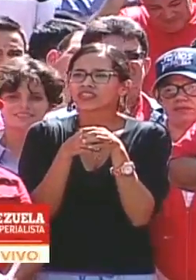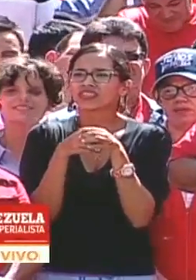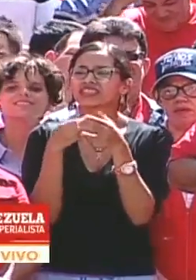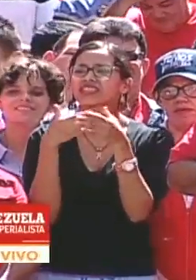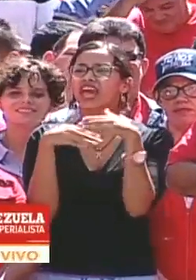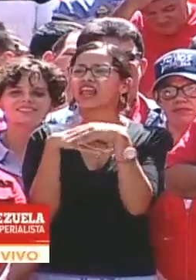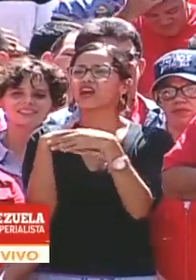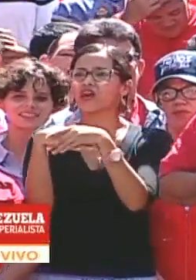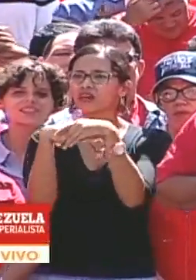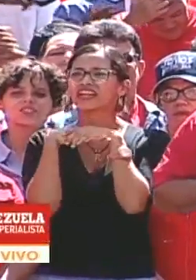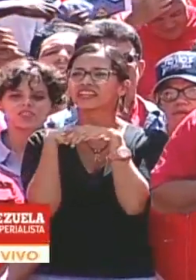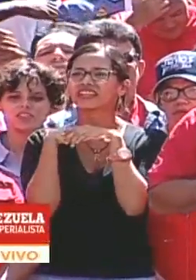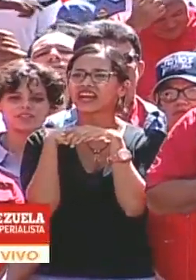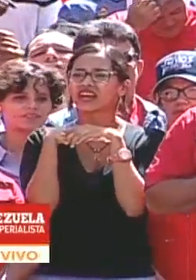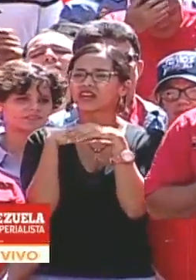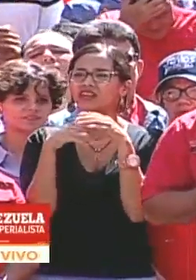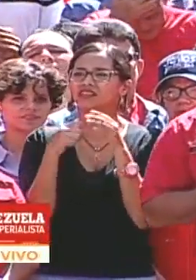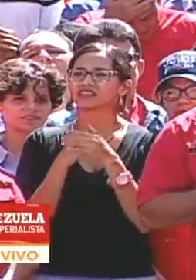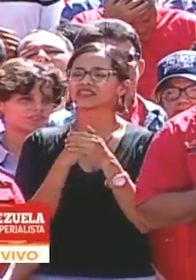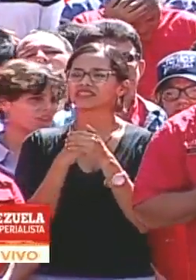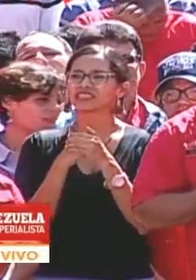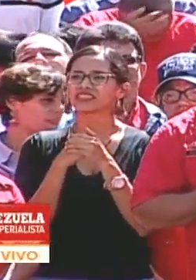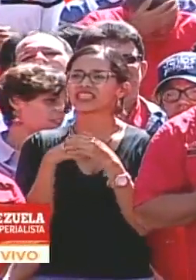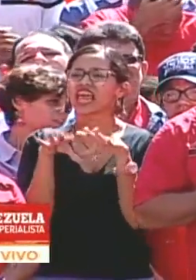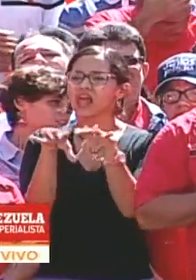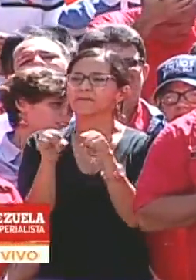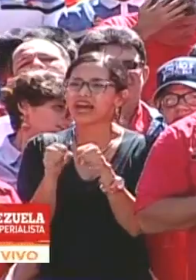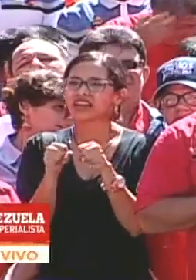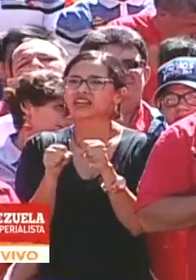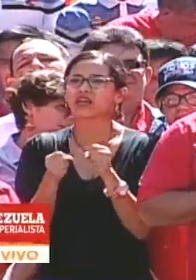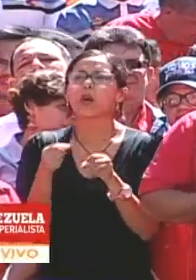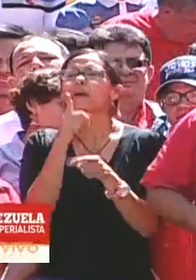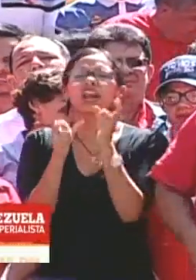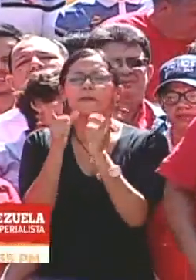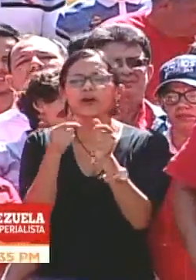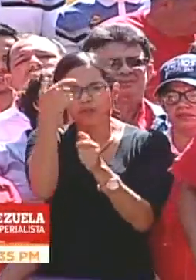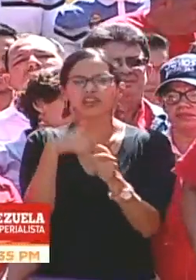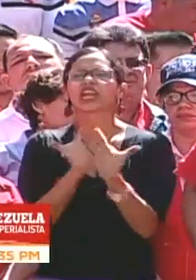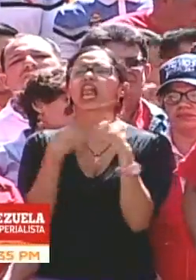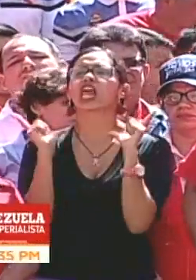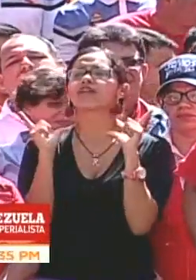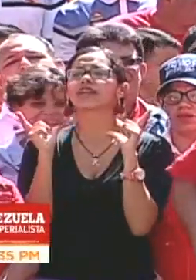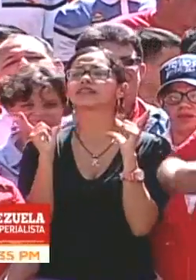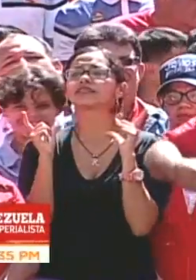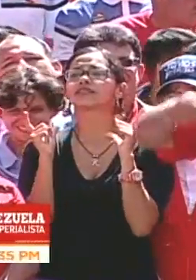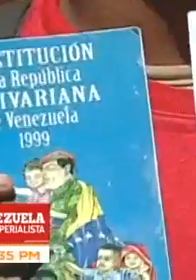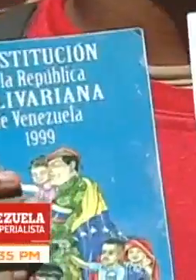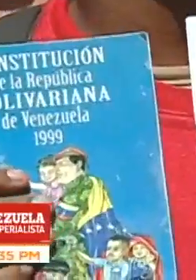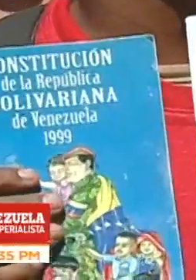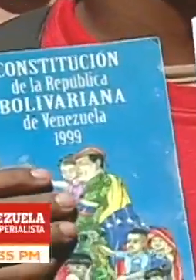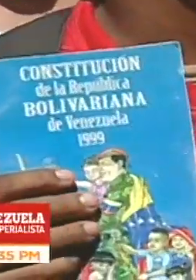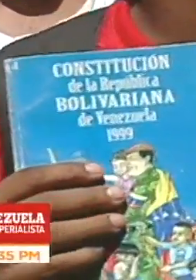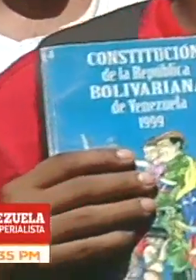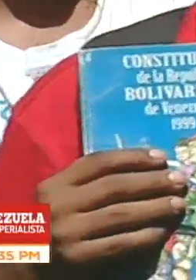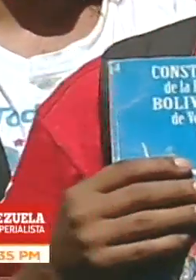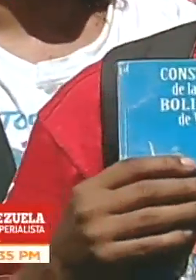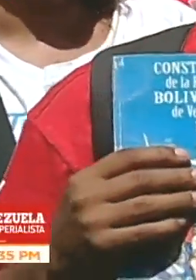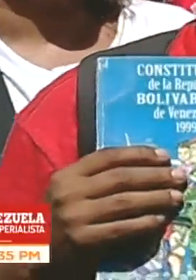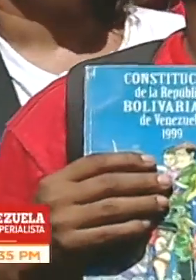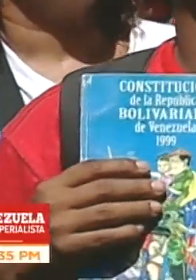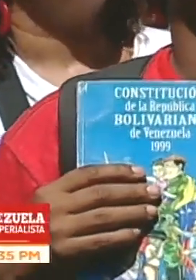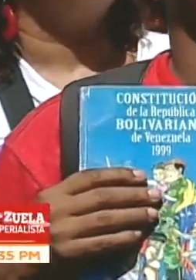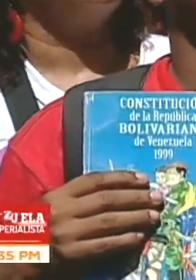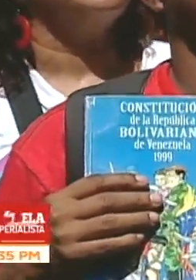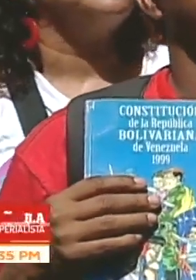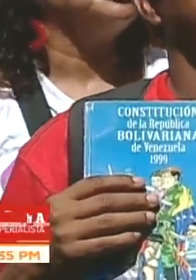británicos, del imperio. ¿Por qué no le consultan al pueblo si quiere ser libre? Pero el pueblo de verdad, no